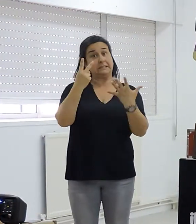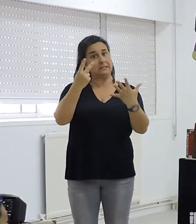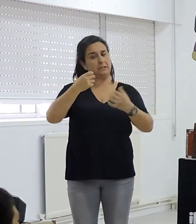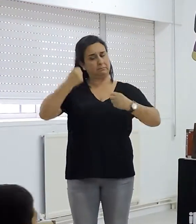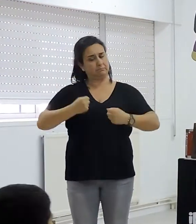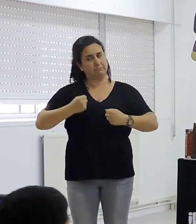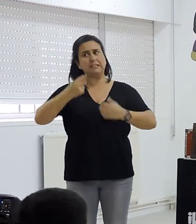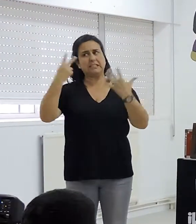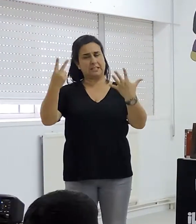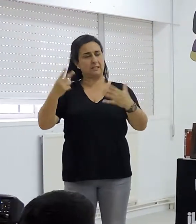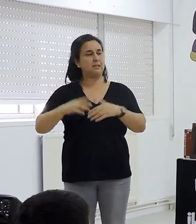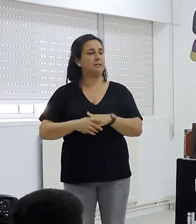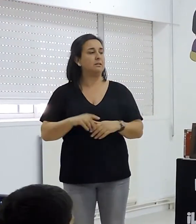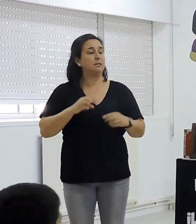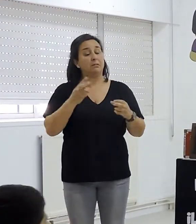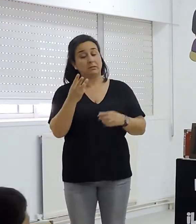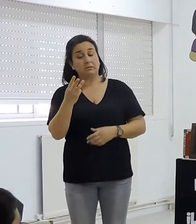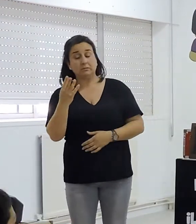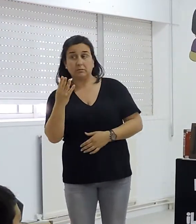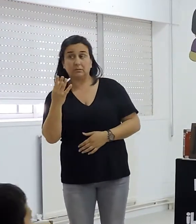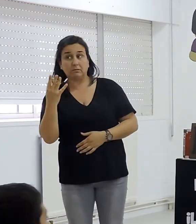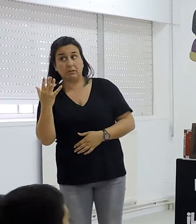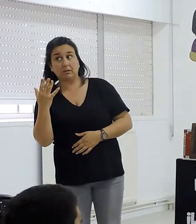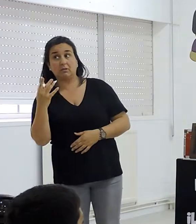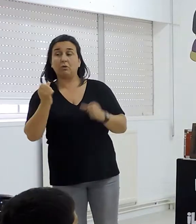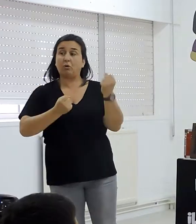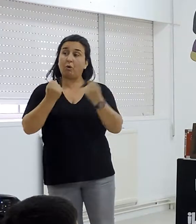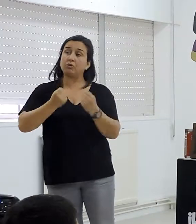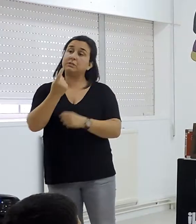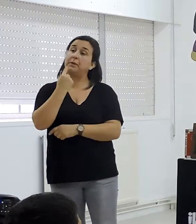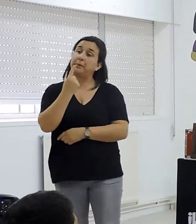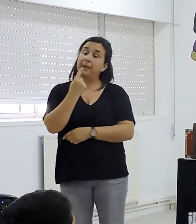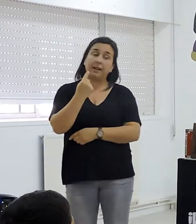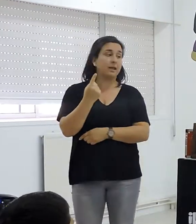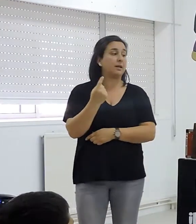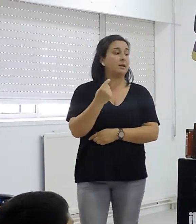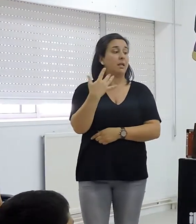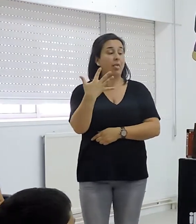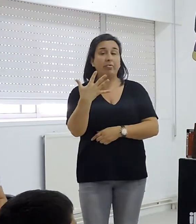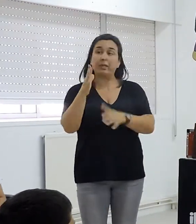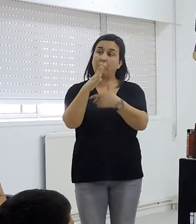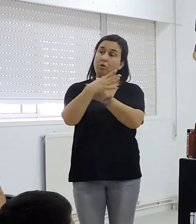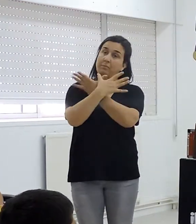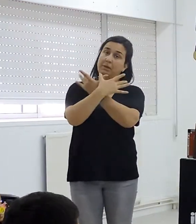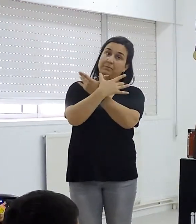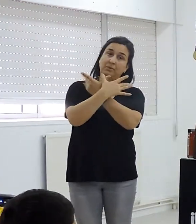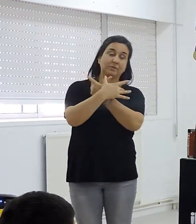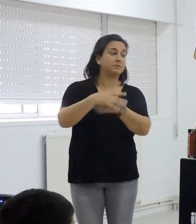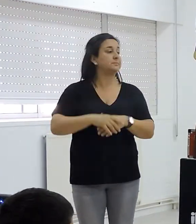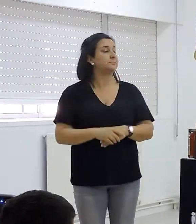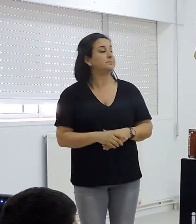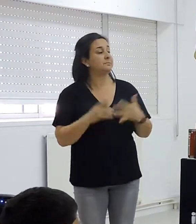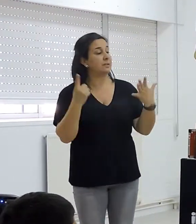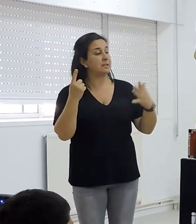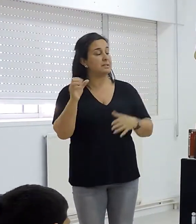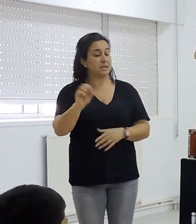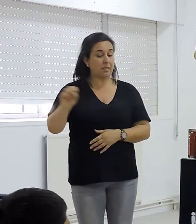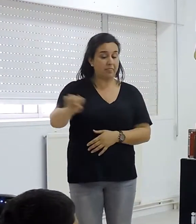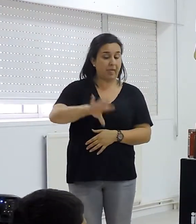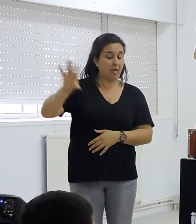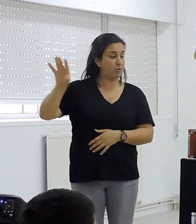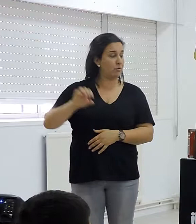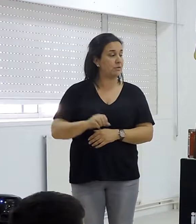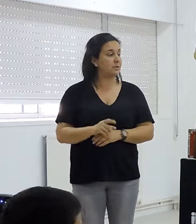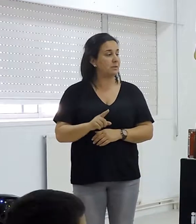Bueno, fijaros, aquí teníamos en el 3, en un coche, el 4, la vela que vimos antes, 5 la mariposa, Oh, era bonita. el soldado, 7